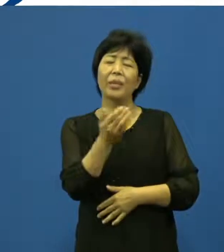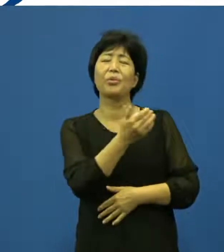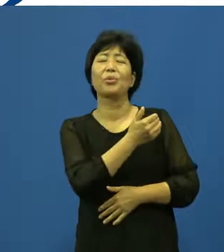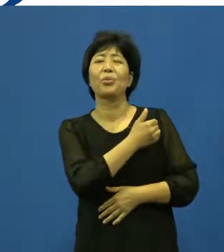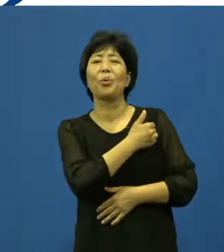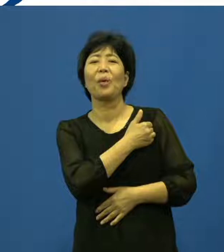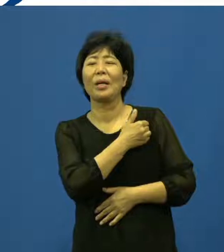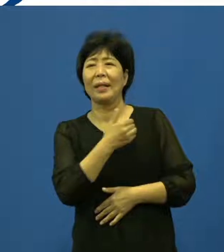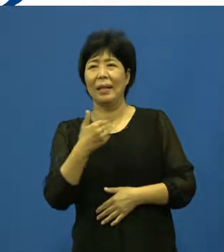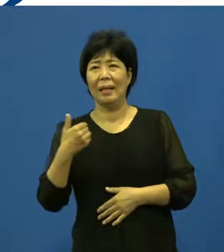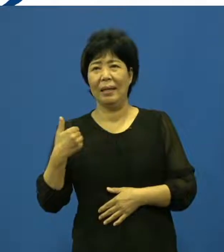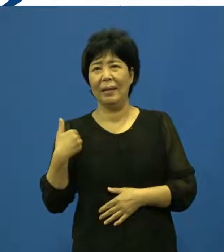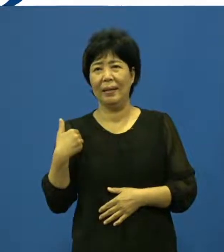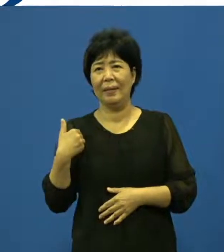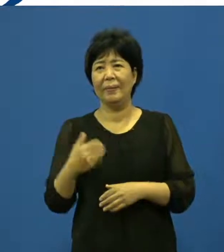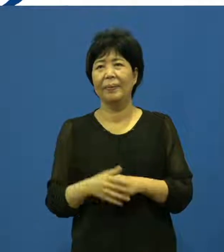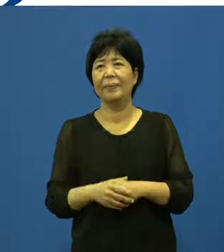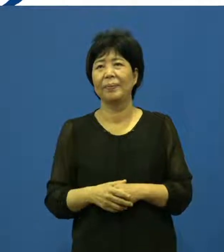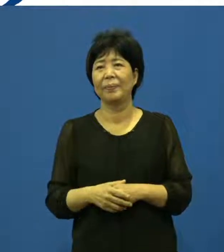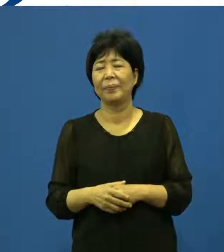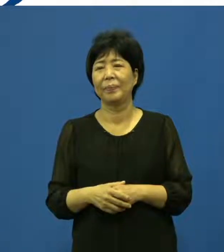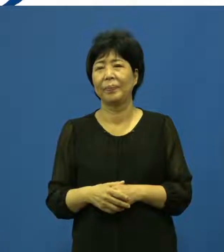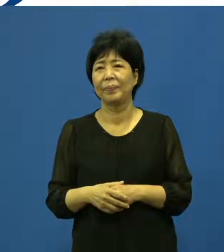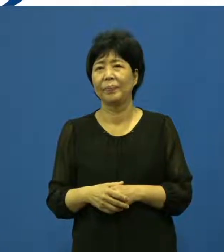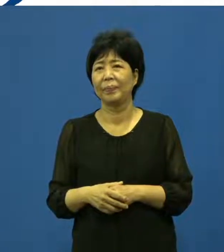내게 족하도다.